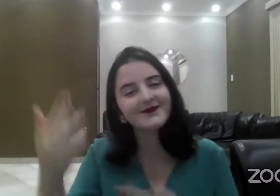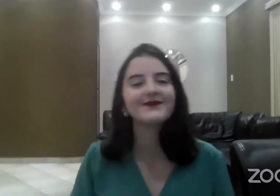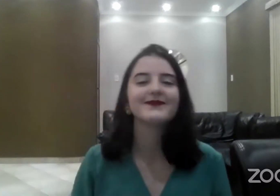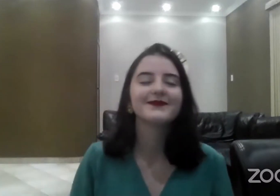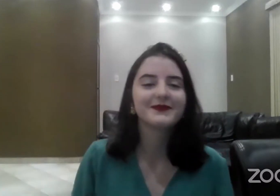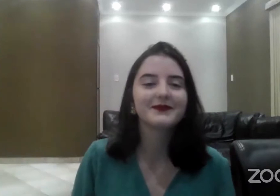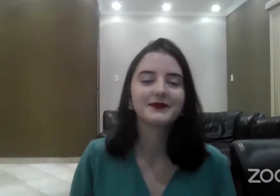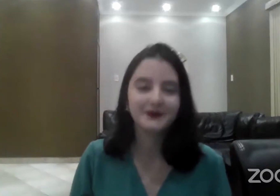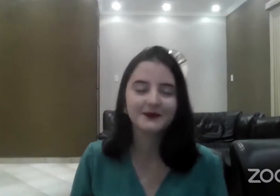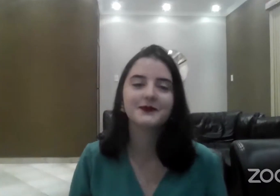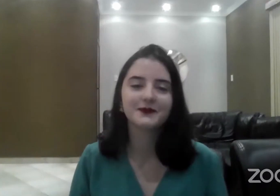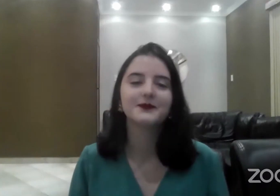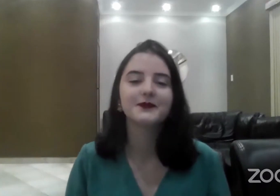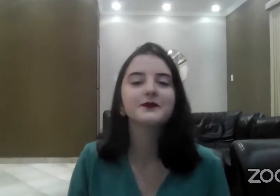pela paciência. Muito obrigada.